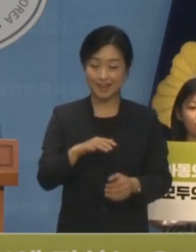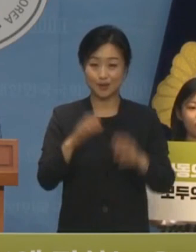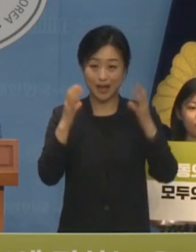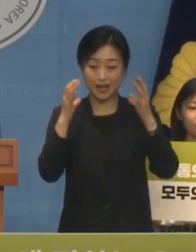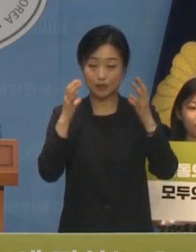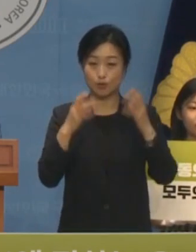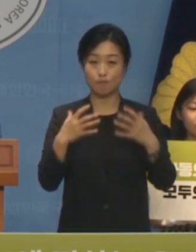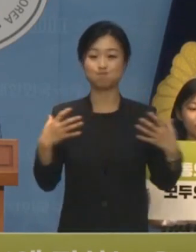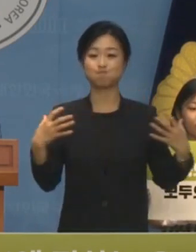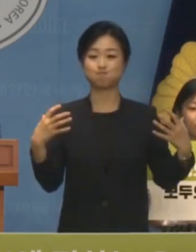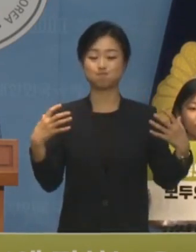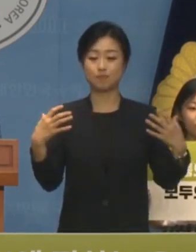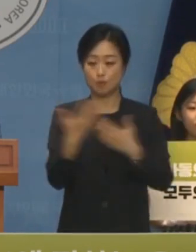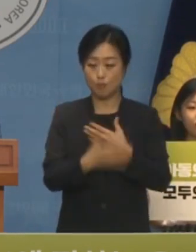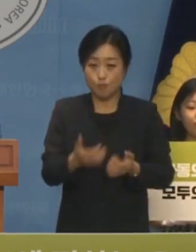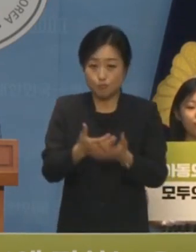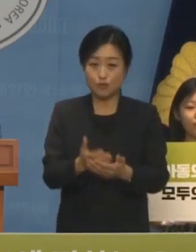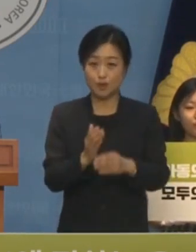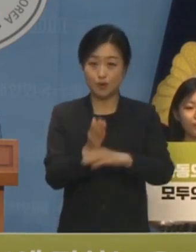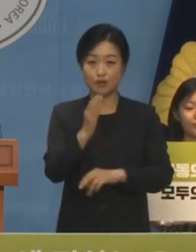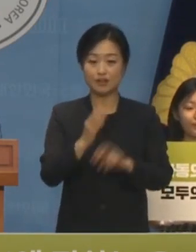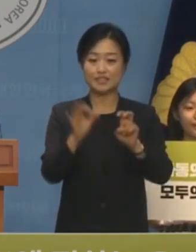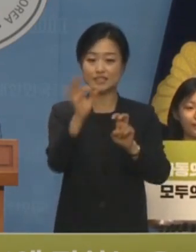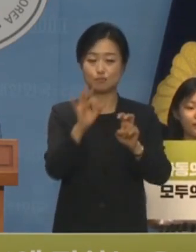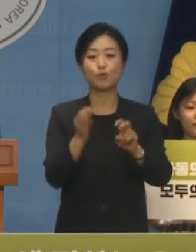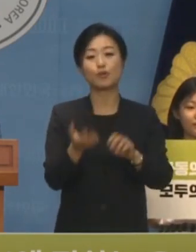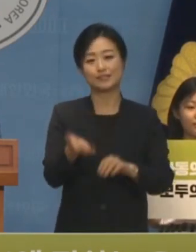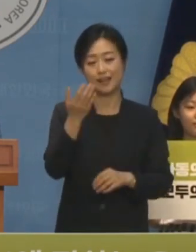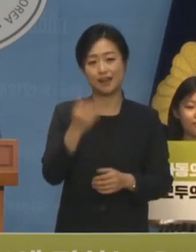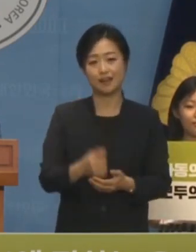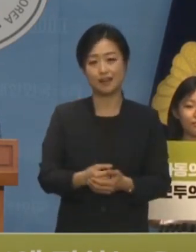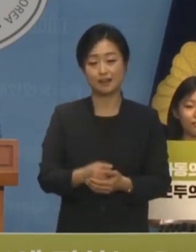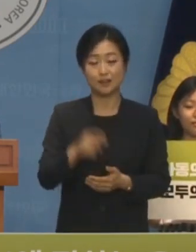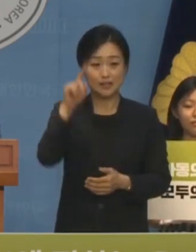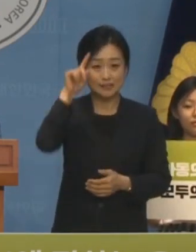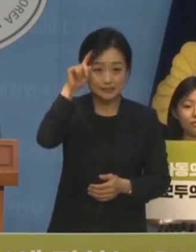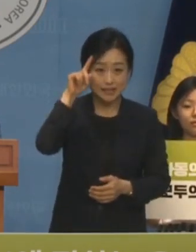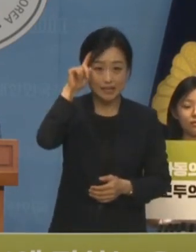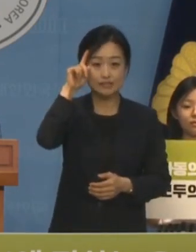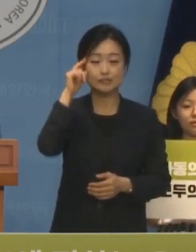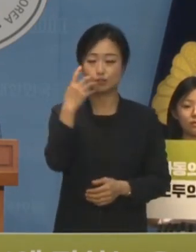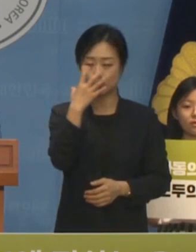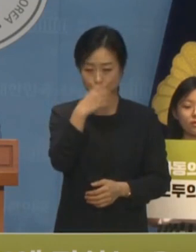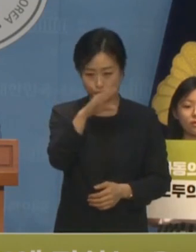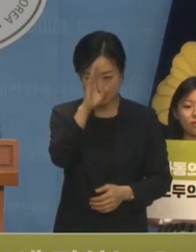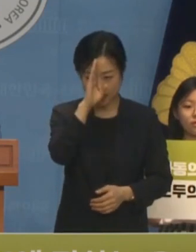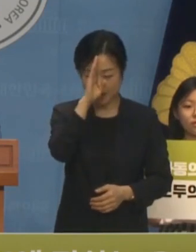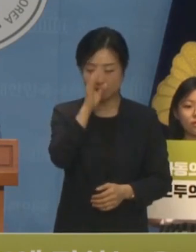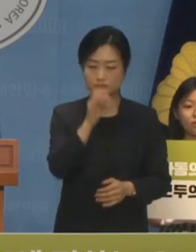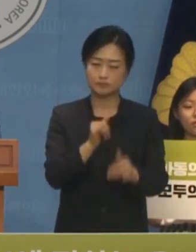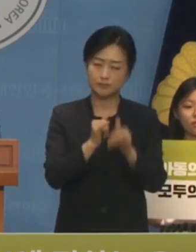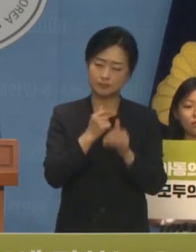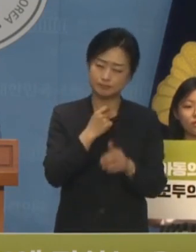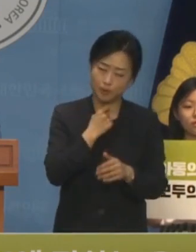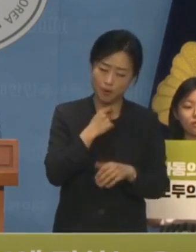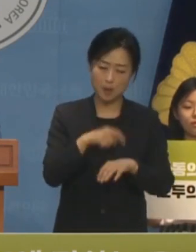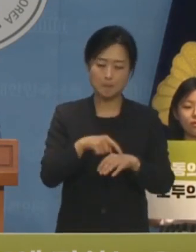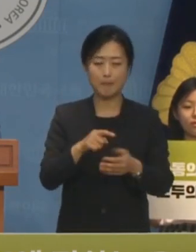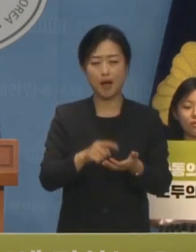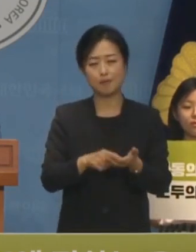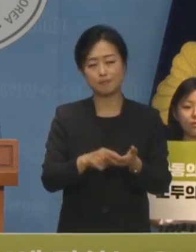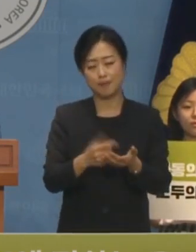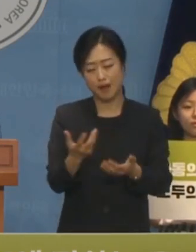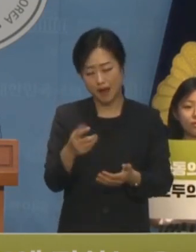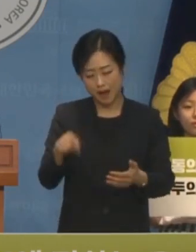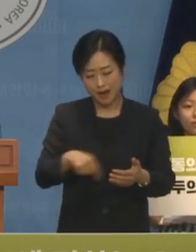비만율이 20%가 넘어서는 심각한 상황입니다. 아울러 스트레스, 우울감, 자살 생각 등 마음 건강의 문제를